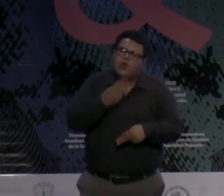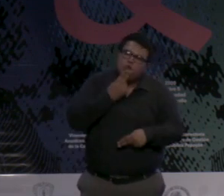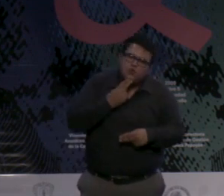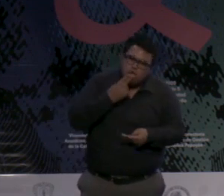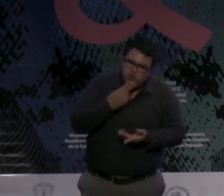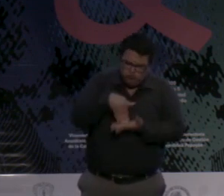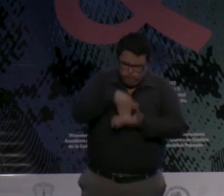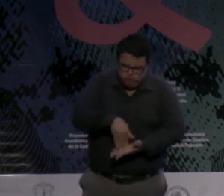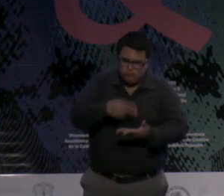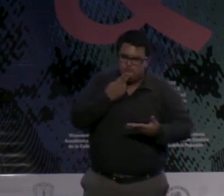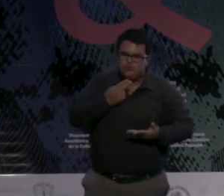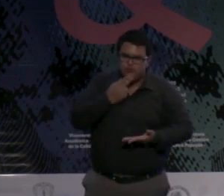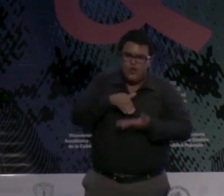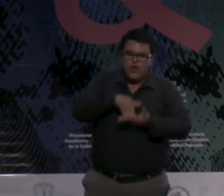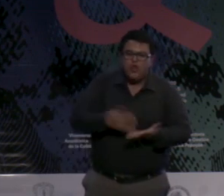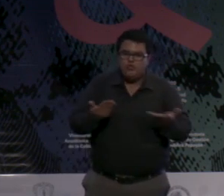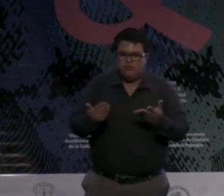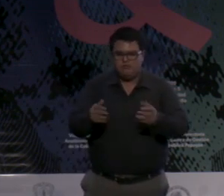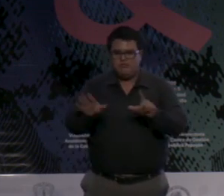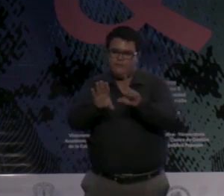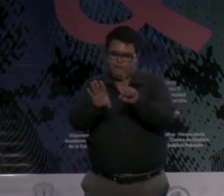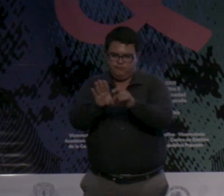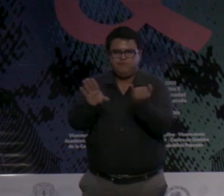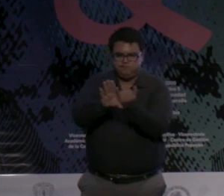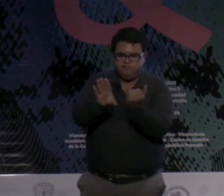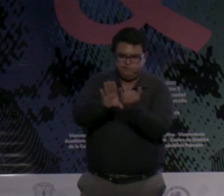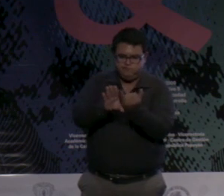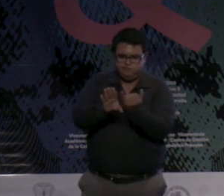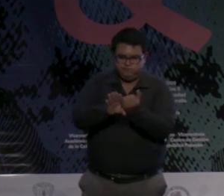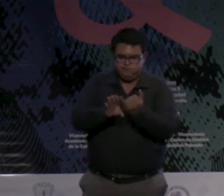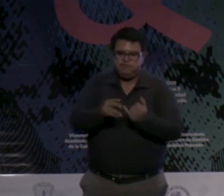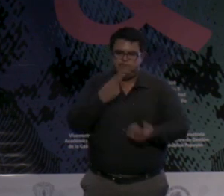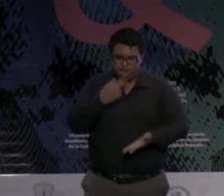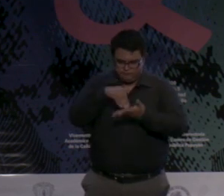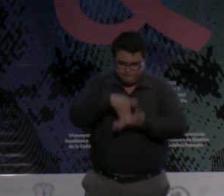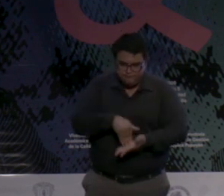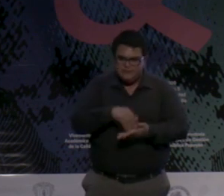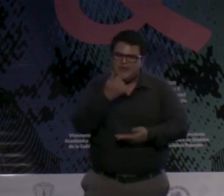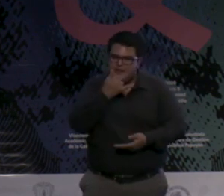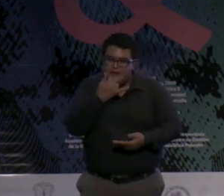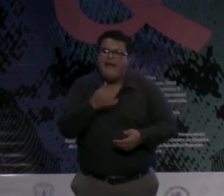terminando el año pasado terminaron desalojándolo. Pasa la siguiente.